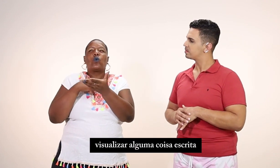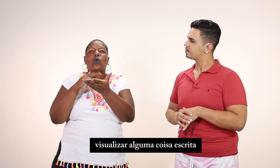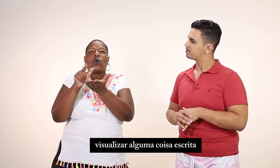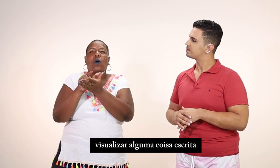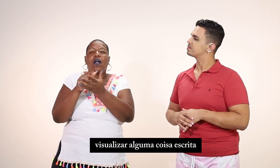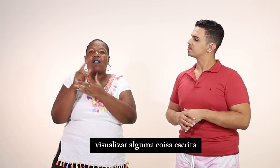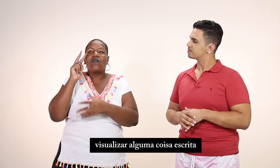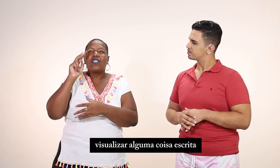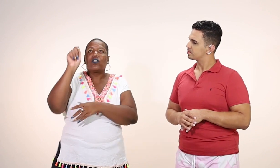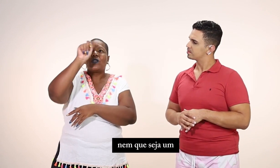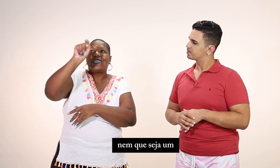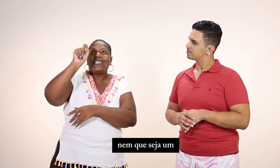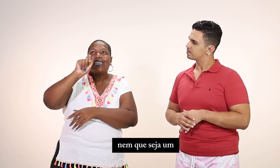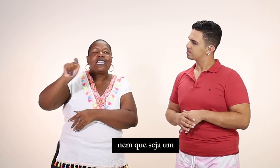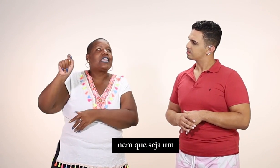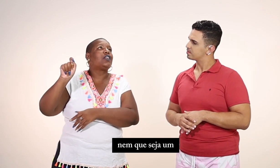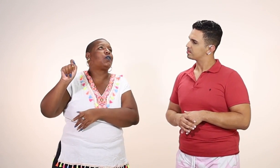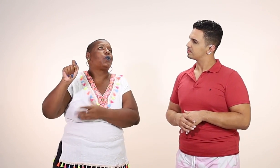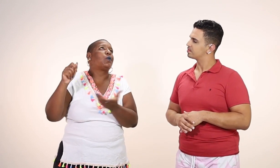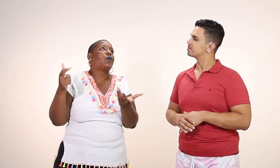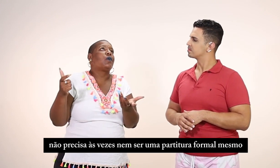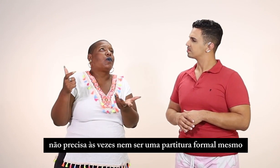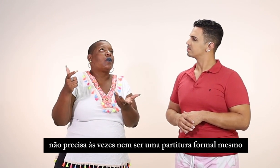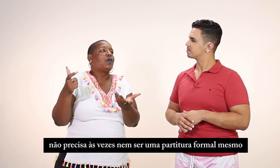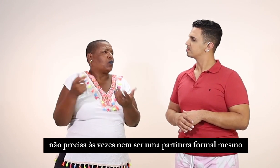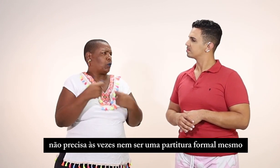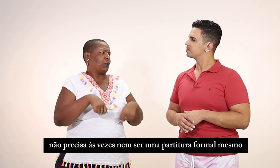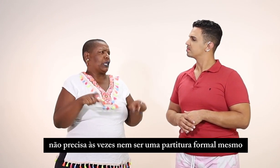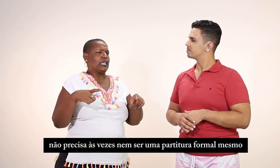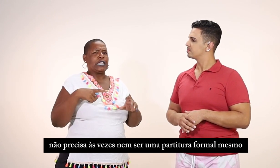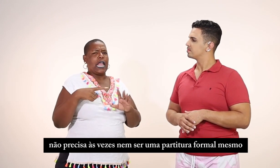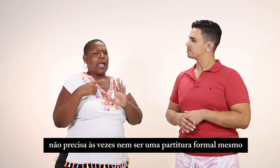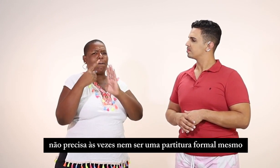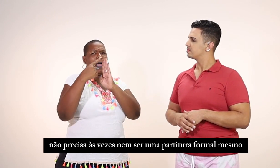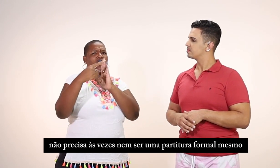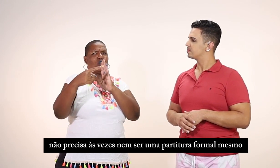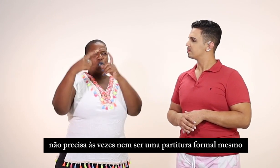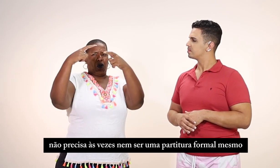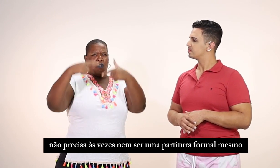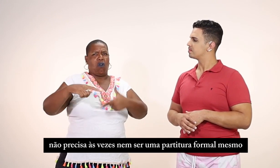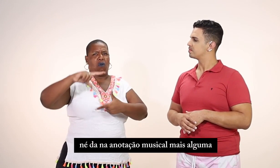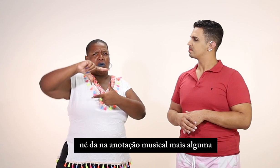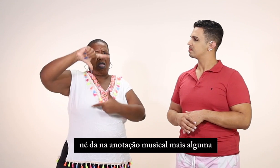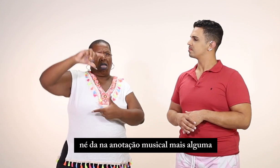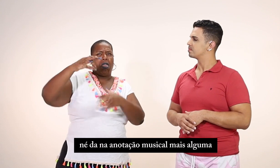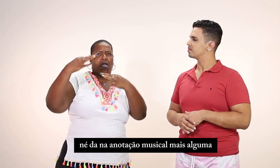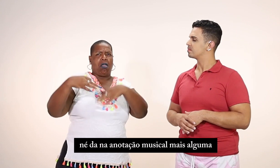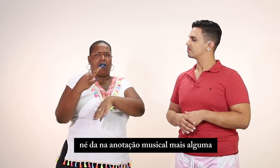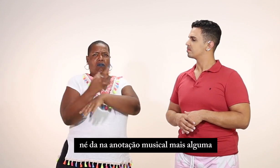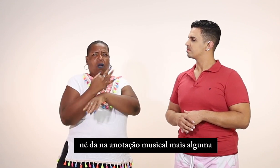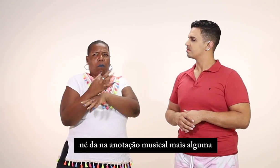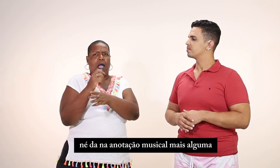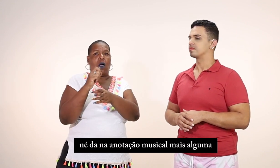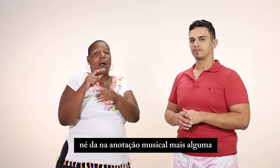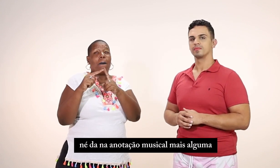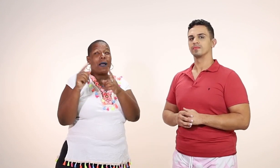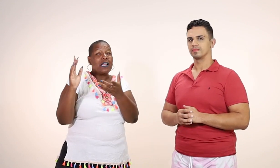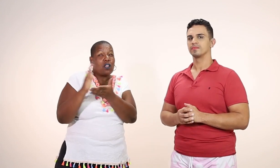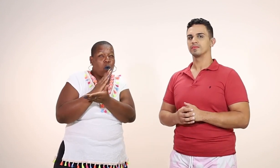coisa escrita, nem que seja não precisa às vezes nem ser uma partitura formal mesmo, né, na notação musical, mas alguma